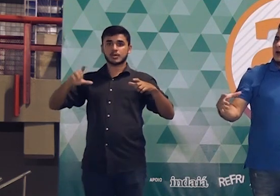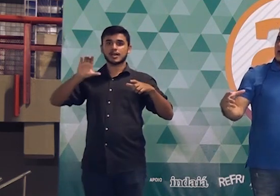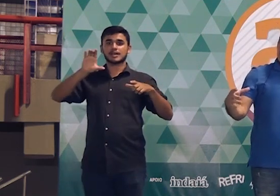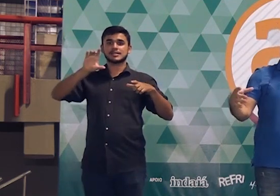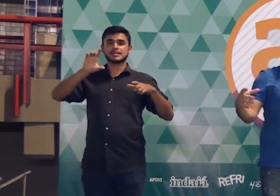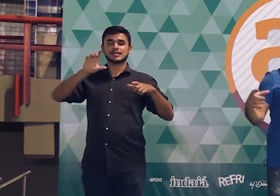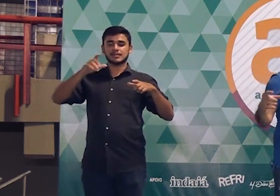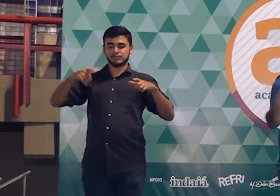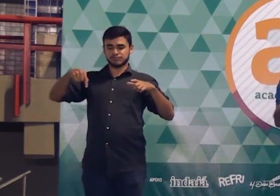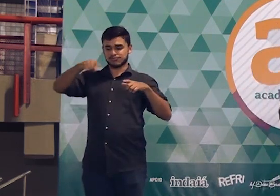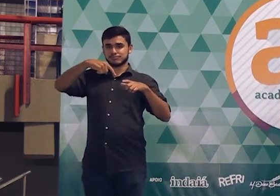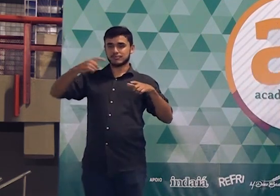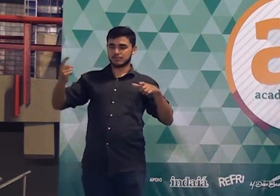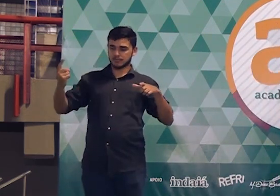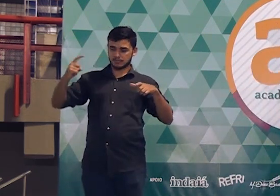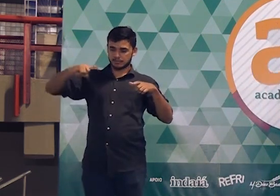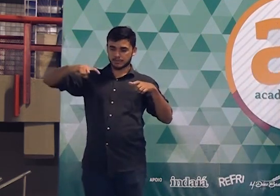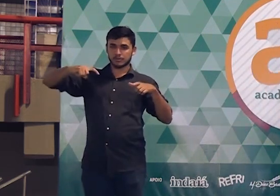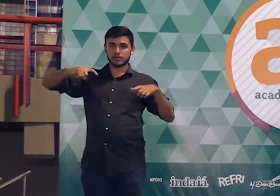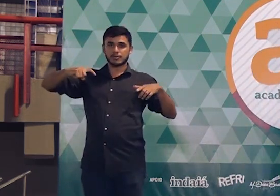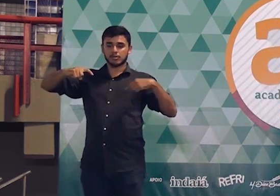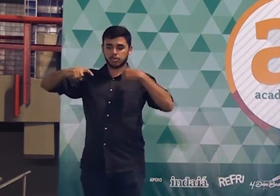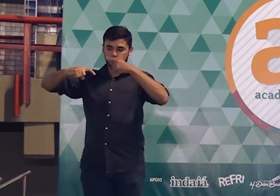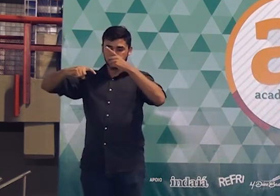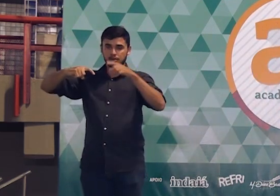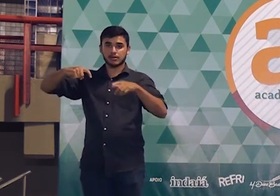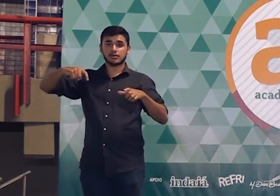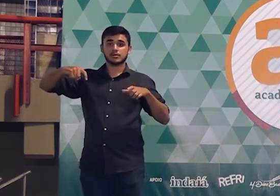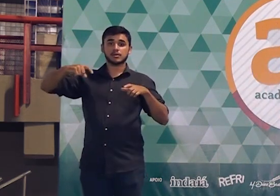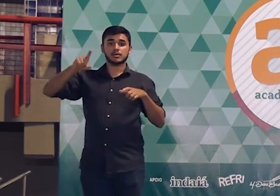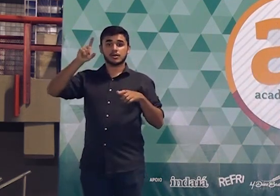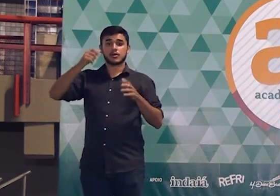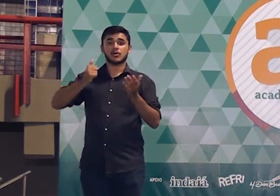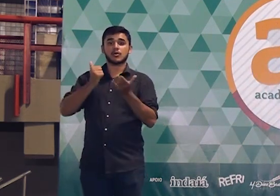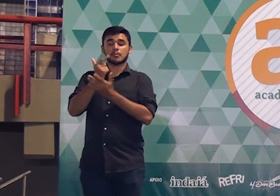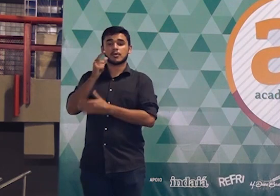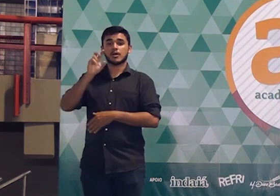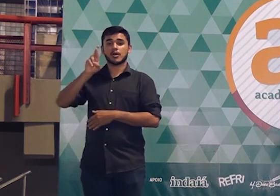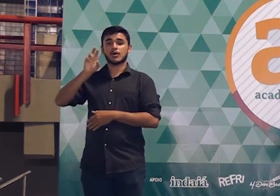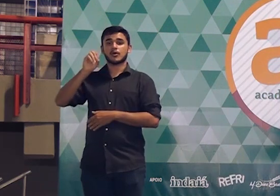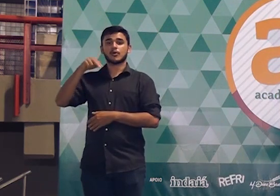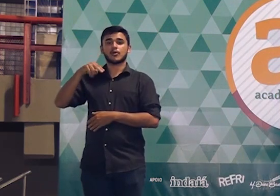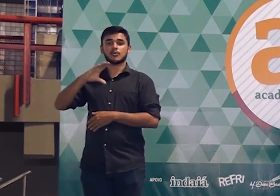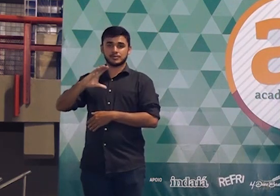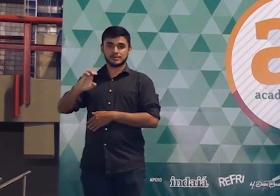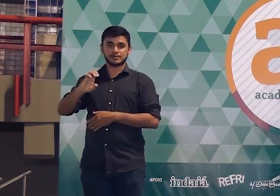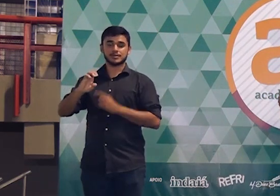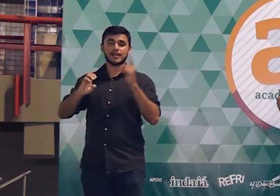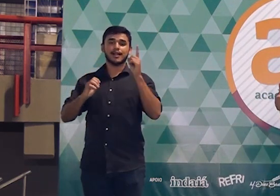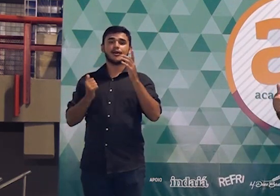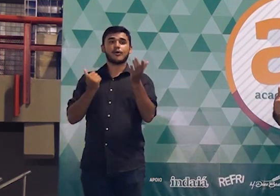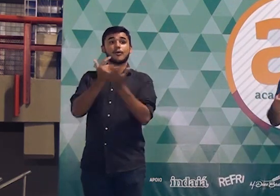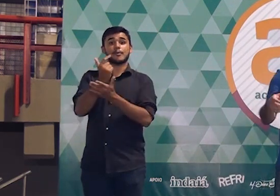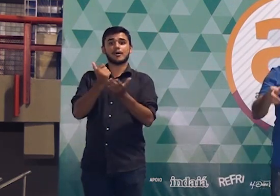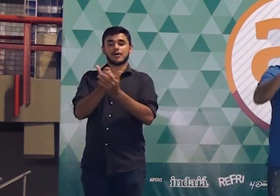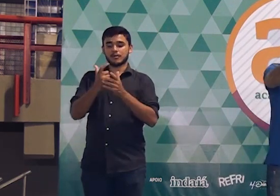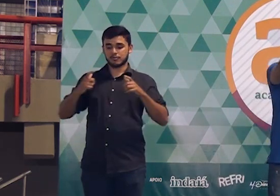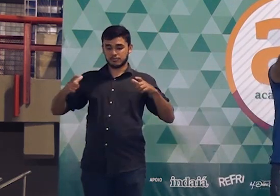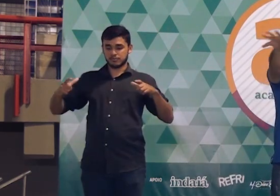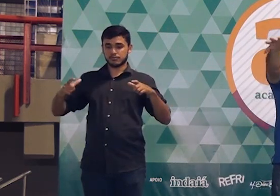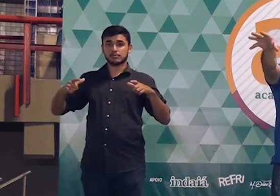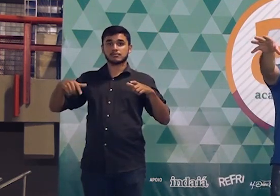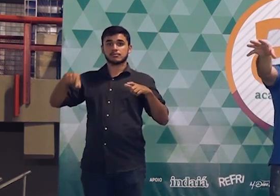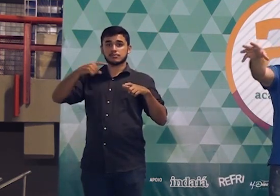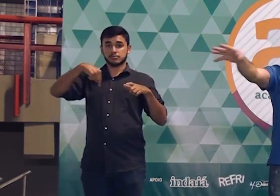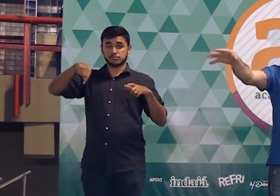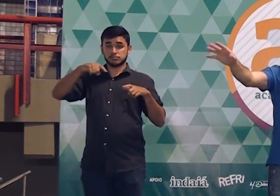não lembra? A gente comprava as agulhas da radiola lá no Ronce. Todo mundo lembra do Ronce também, né? Tinha radiola. Esses